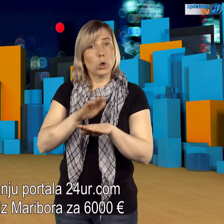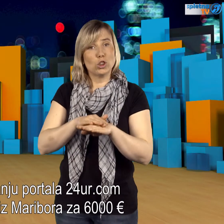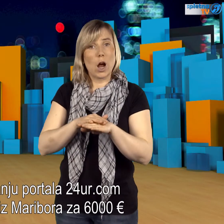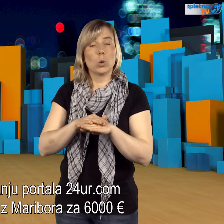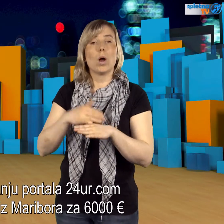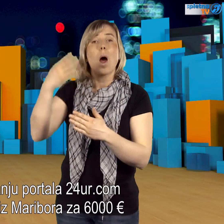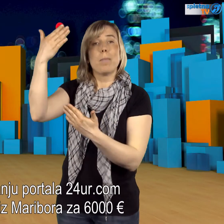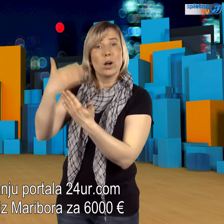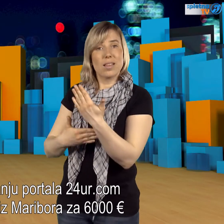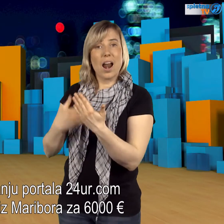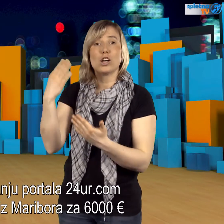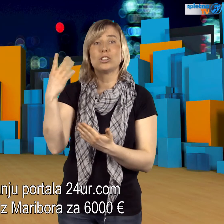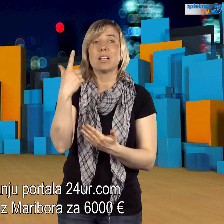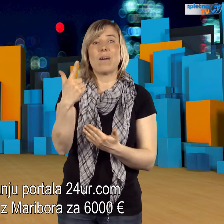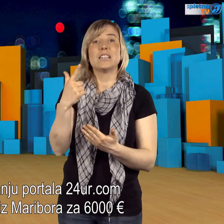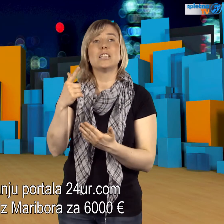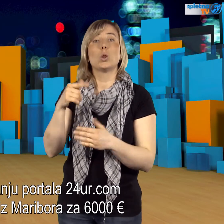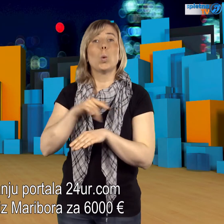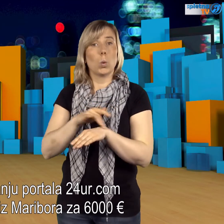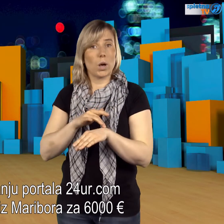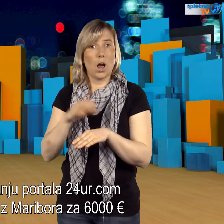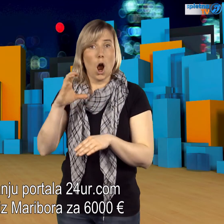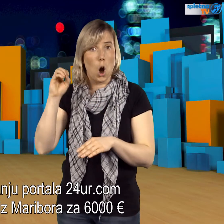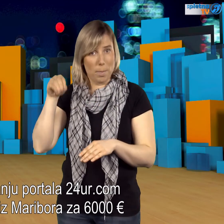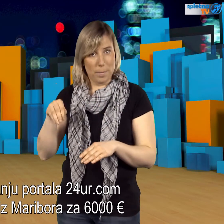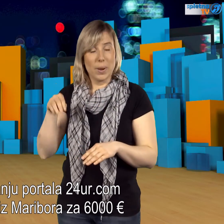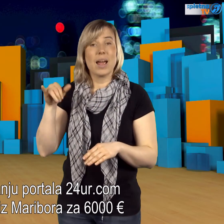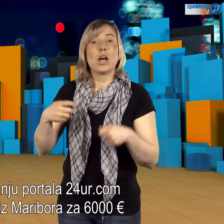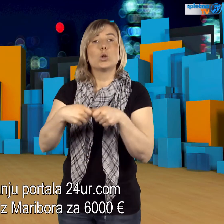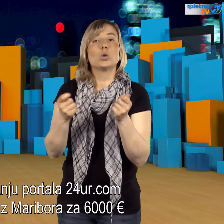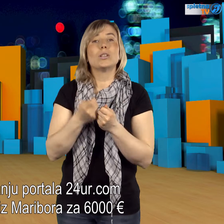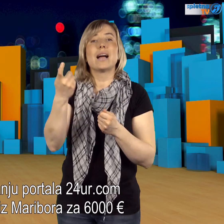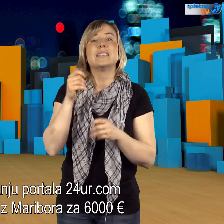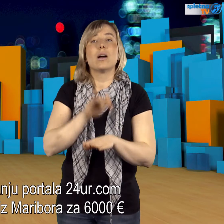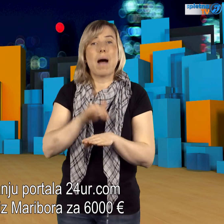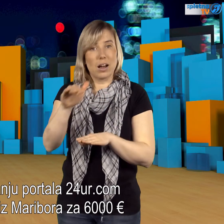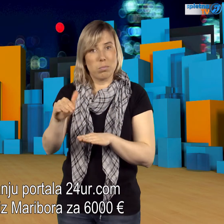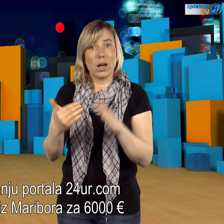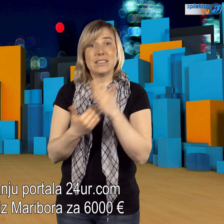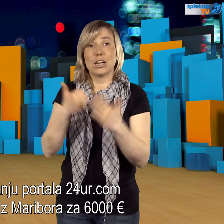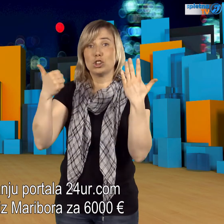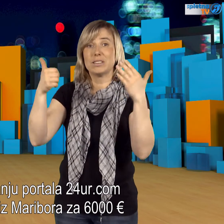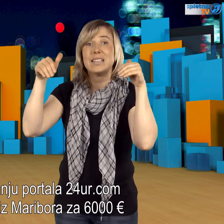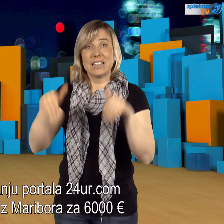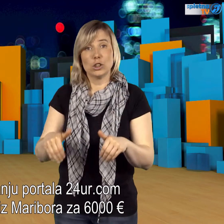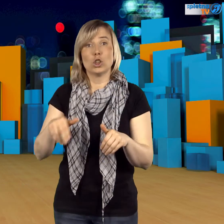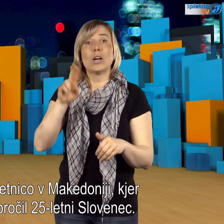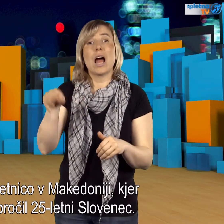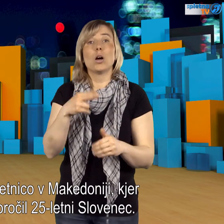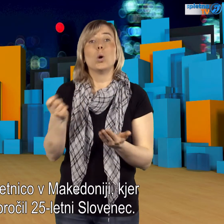Po poročanju portala 24ur.com je družina iz Maribora za 6.000 evrov kupila mladoletnico v Makedoniji, kjer se